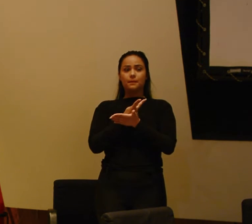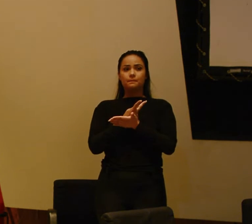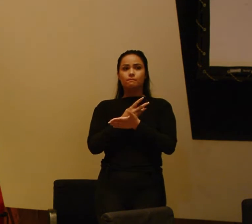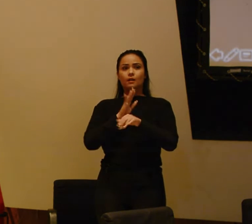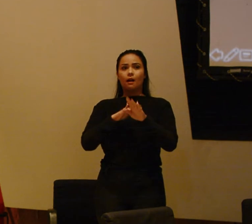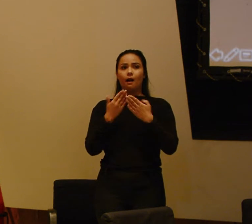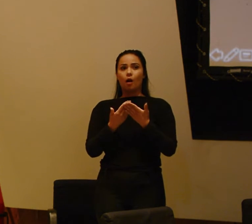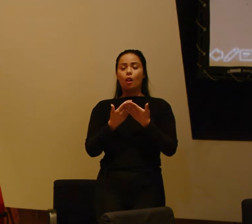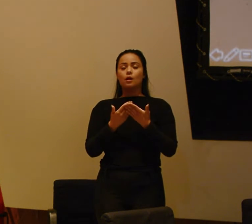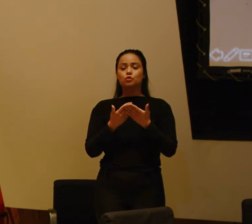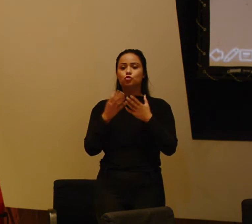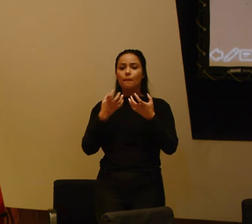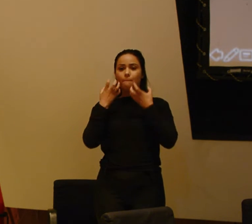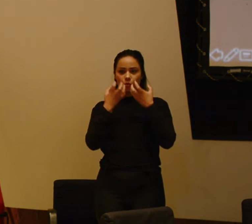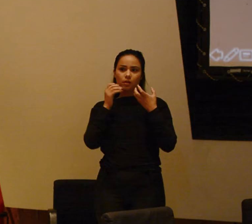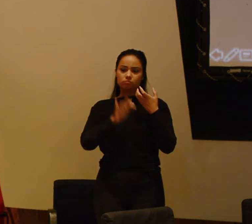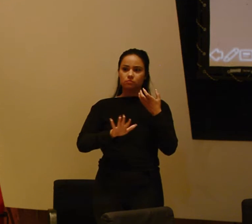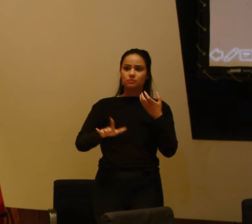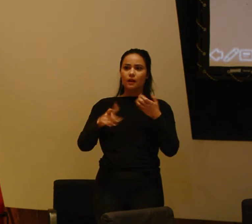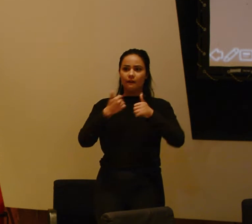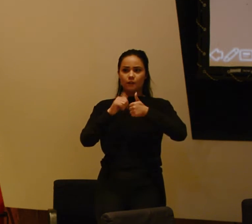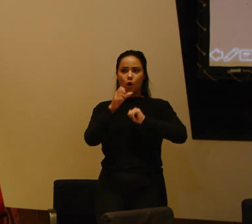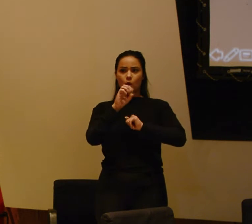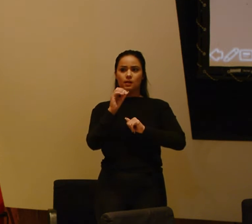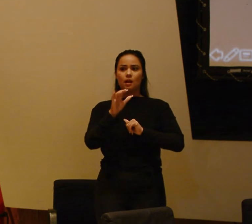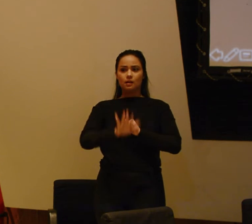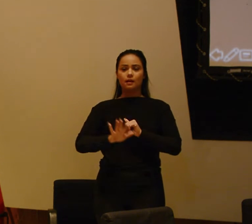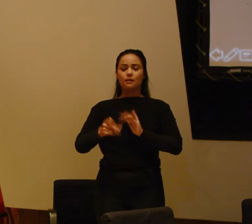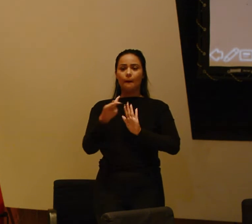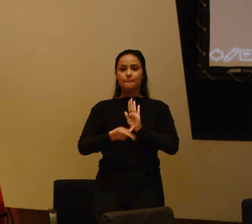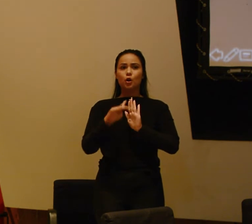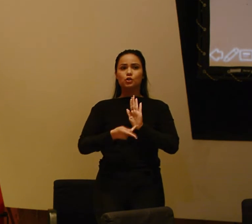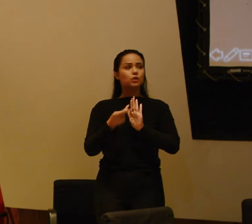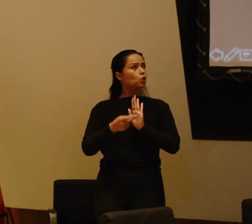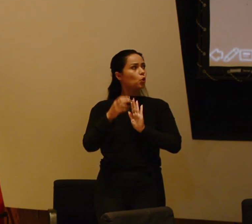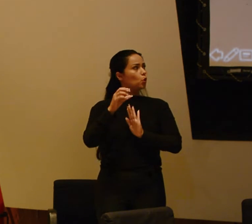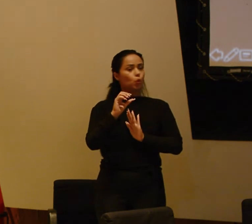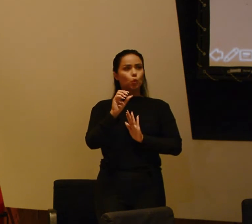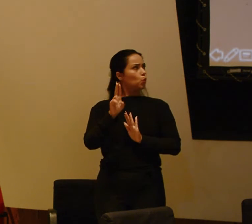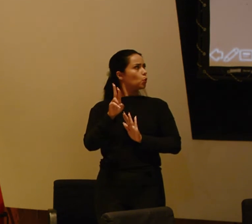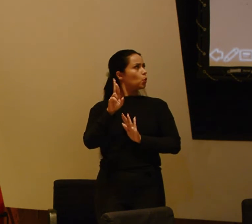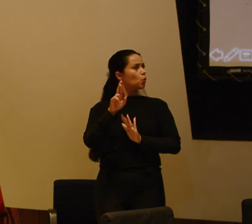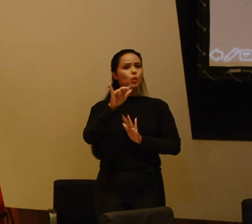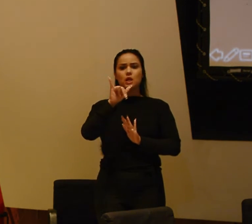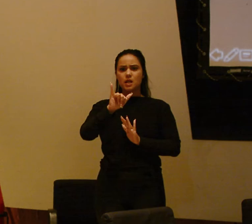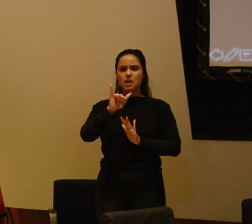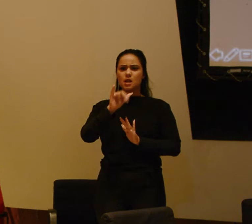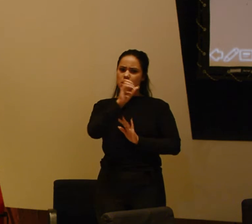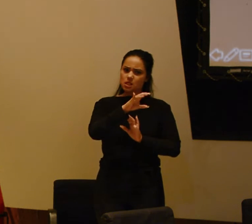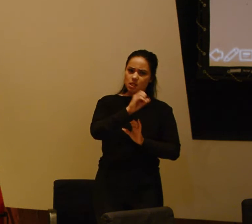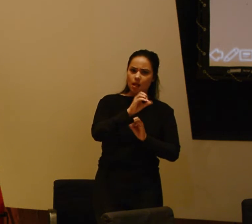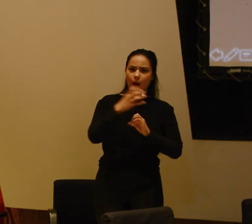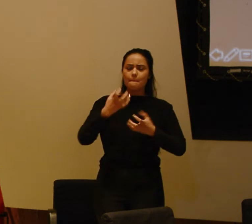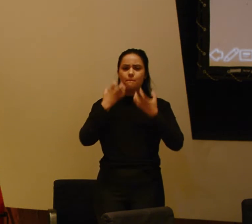essas crianças. A gente avaliou 80 crianças do projeto Guri, que é um projeto que utiliza o ensino de música, é